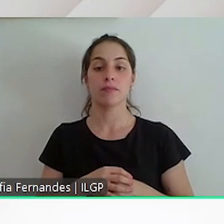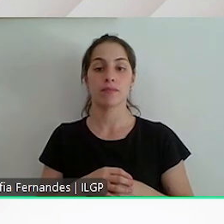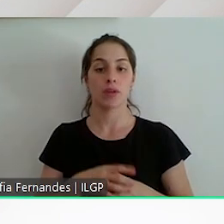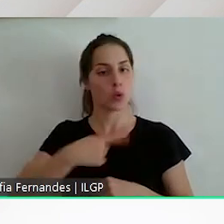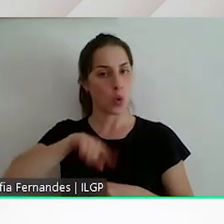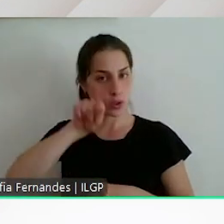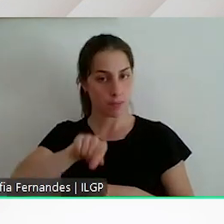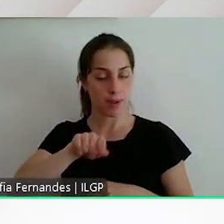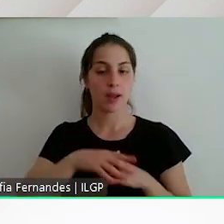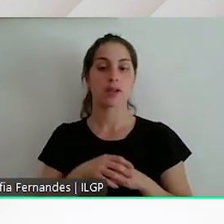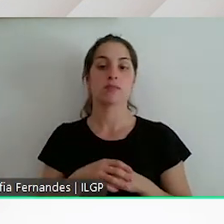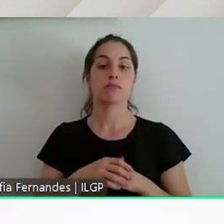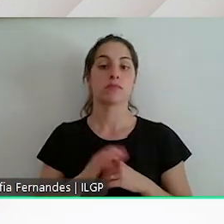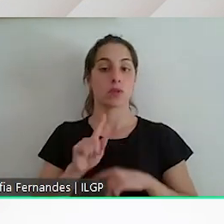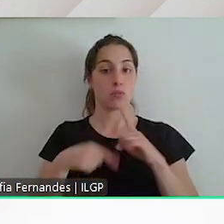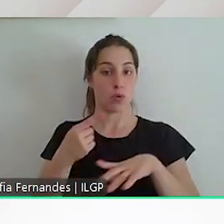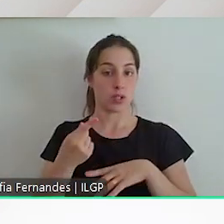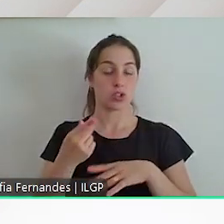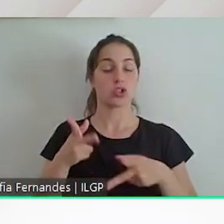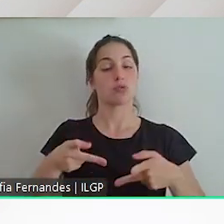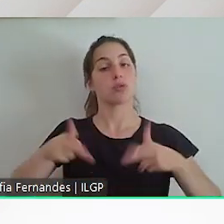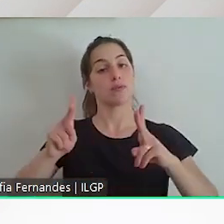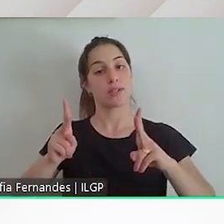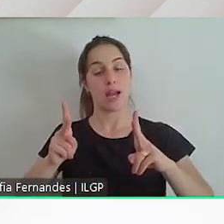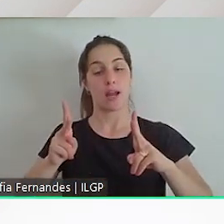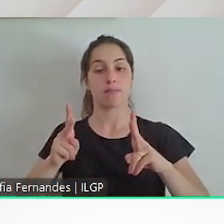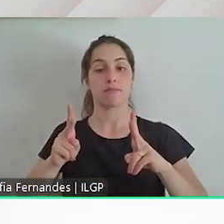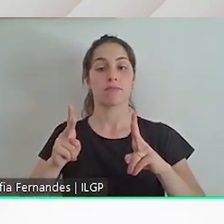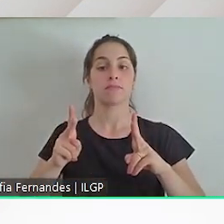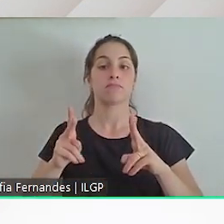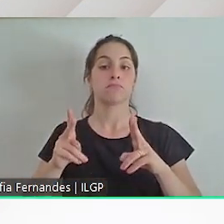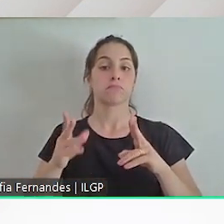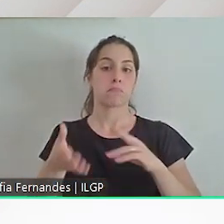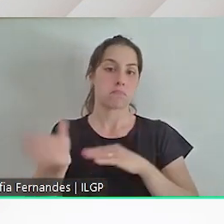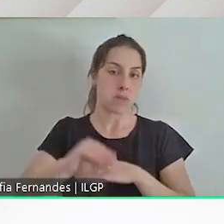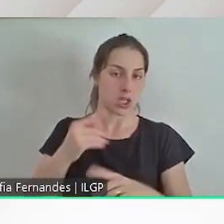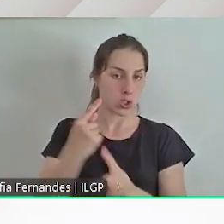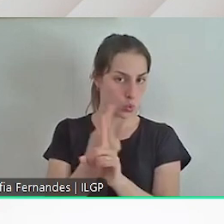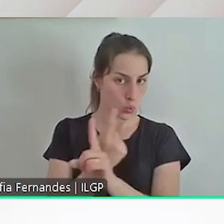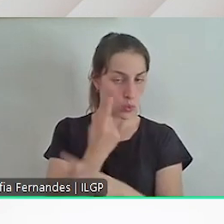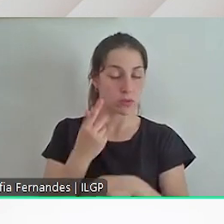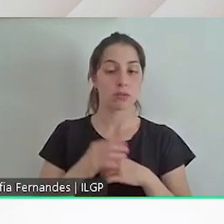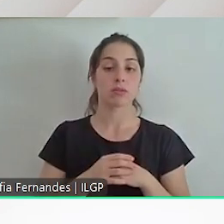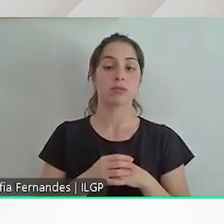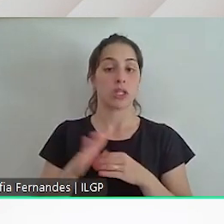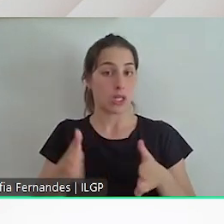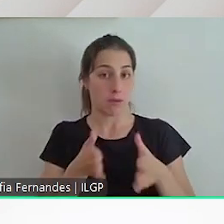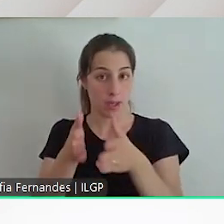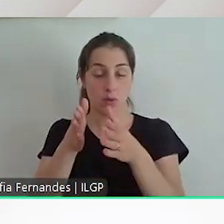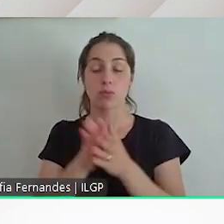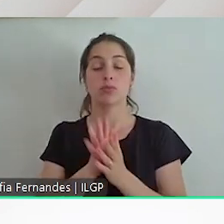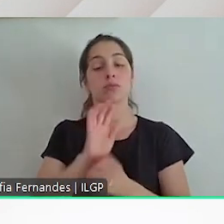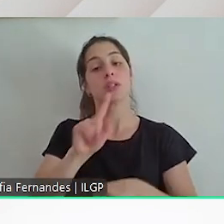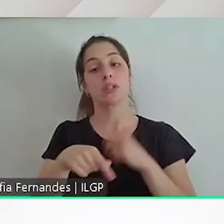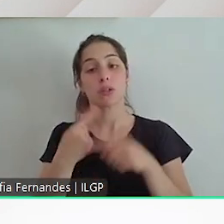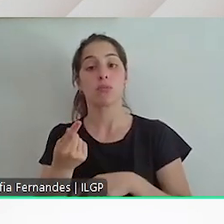também disponibilizar mais recursos e roteiros e apostar também, através das comunidades que eu